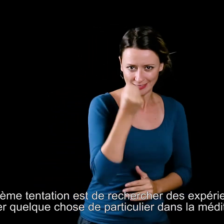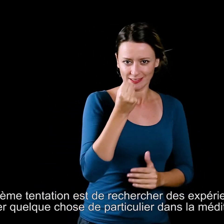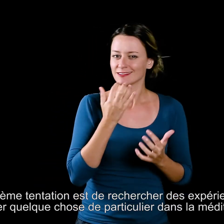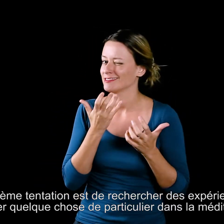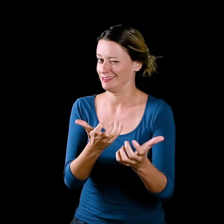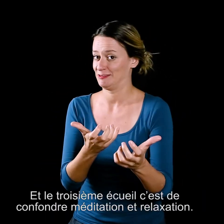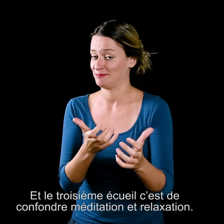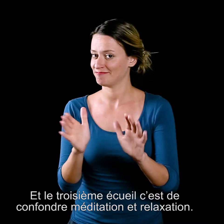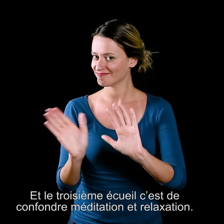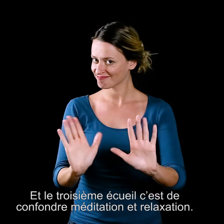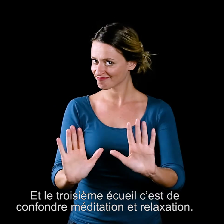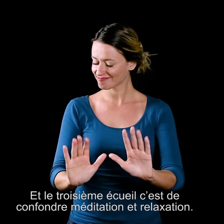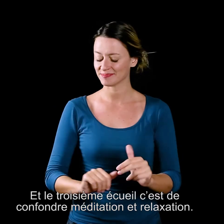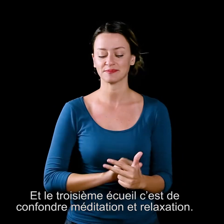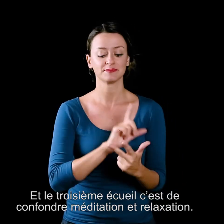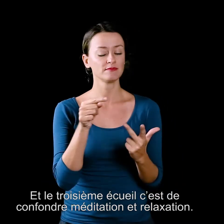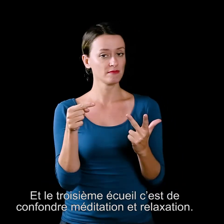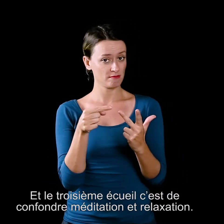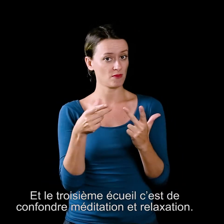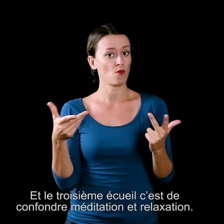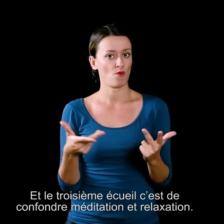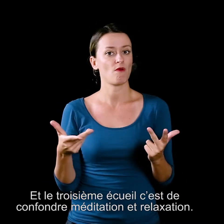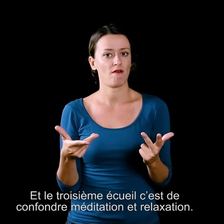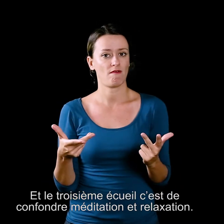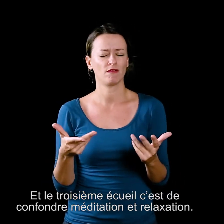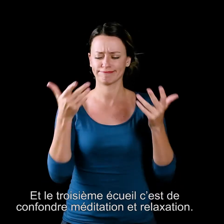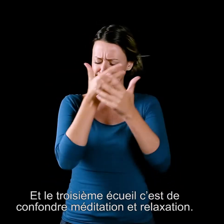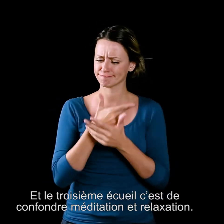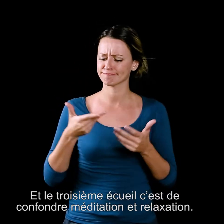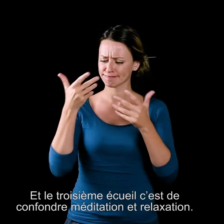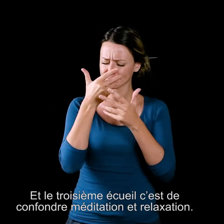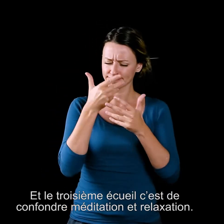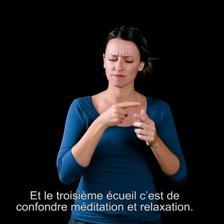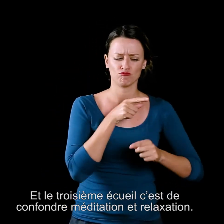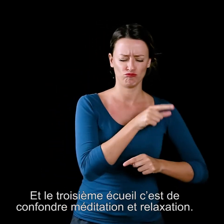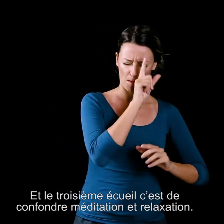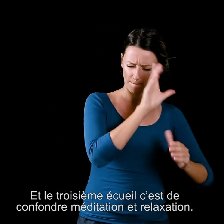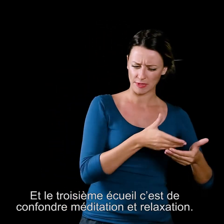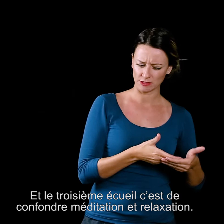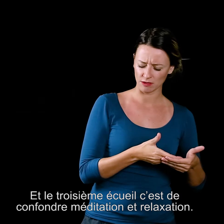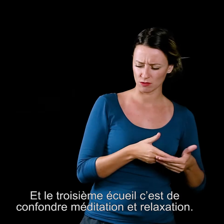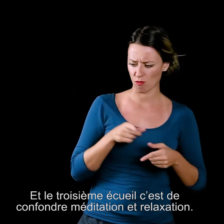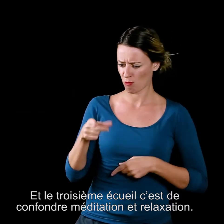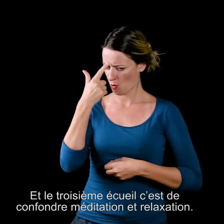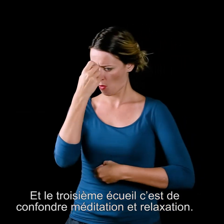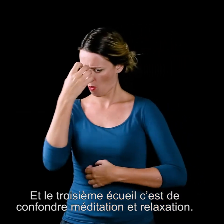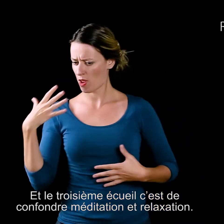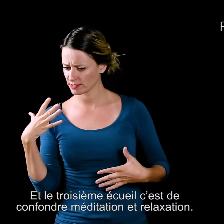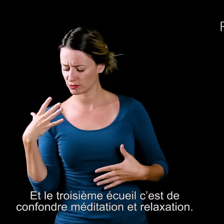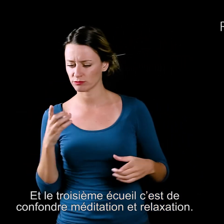méditation. Et le troisième écueil, c'est de confondre méditation et